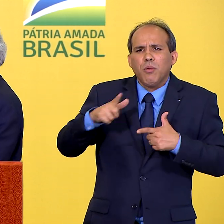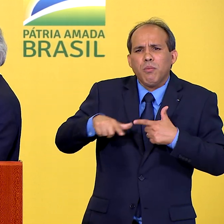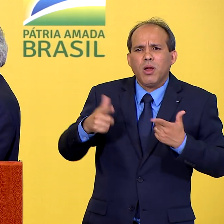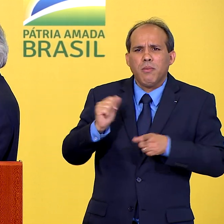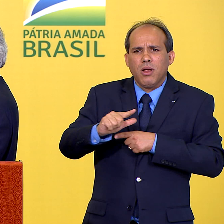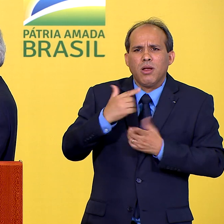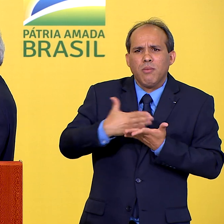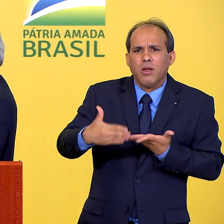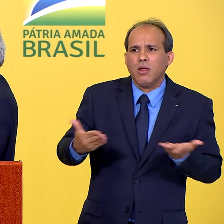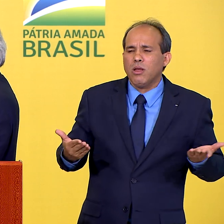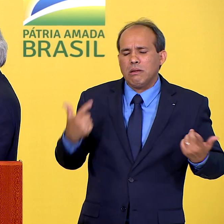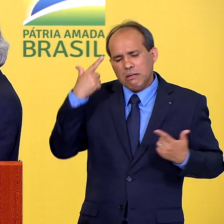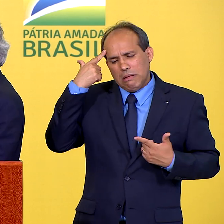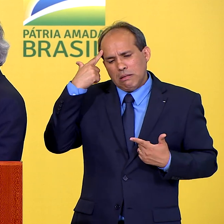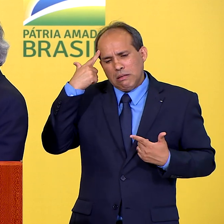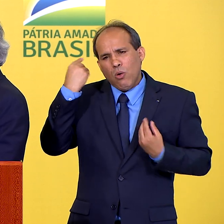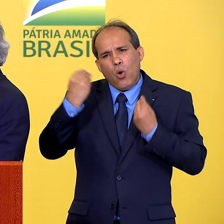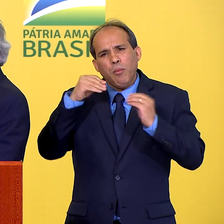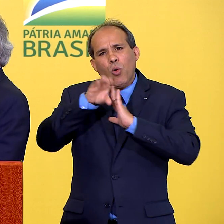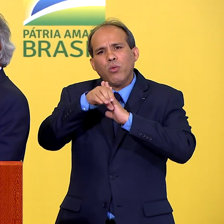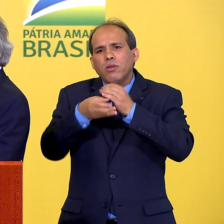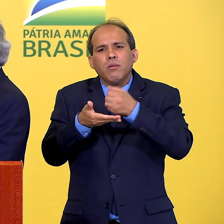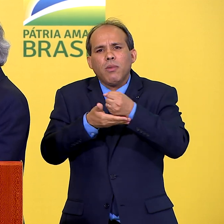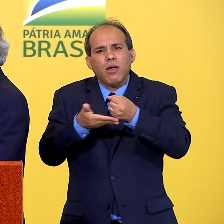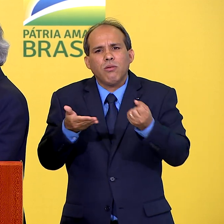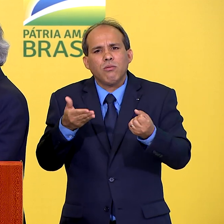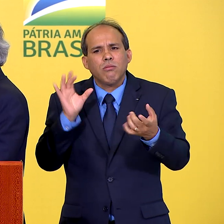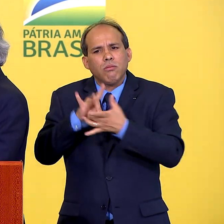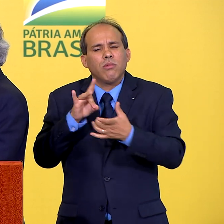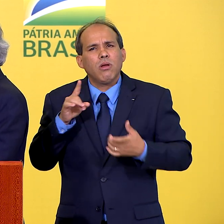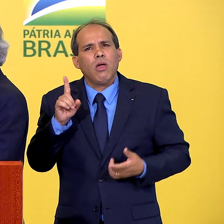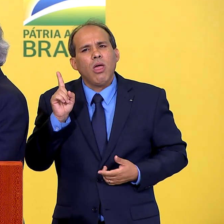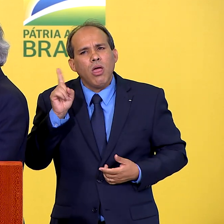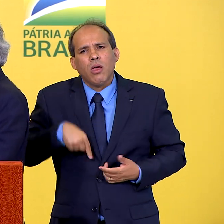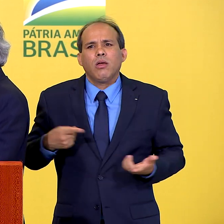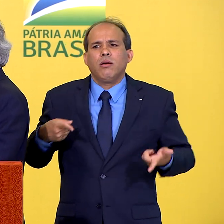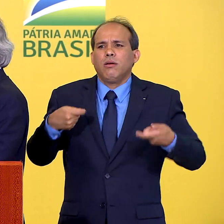difícil, e nós com aquele conceito básico de que precisamos